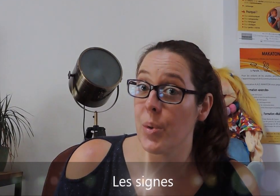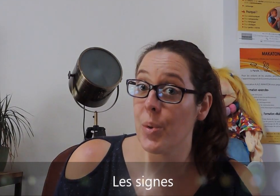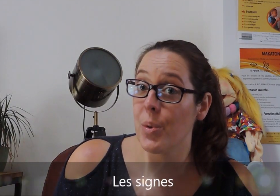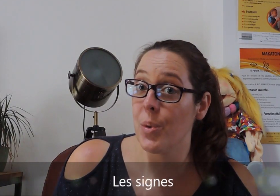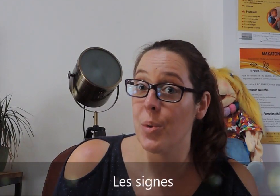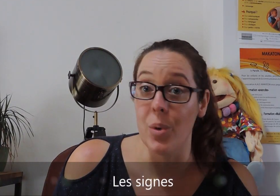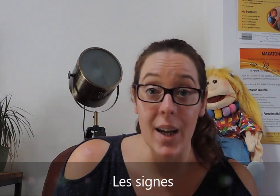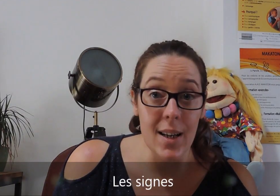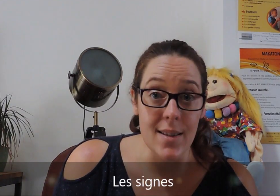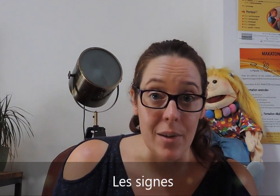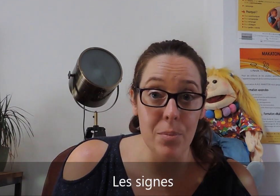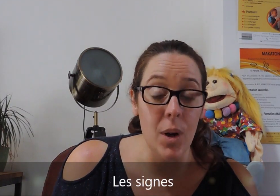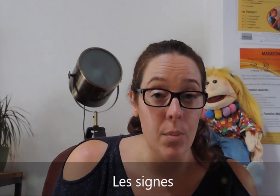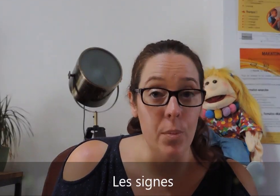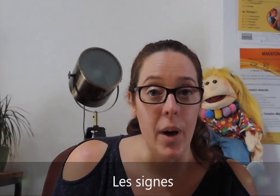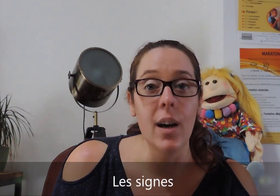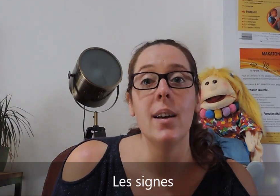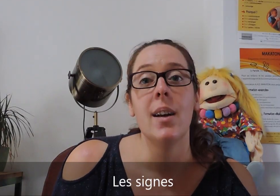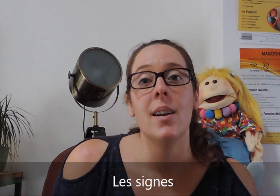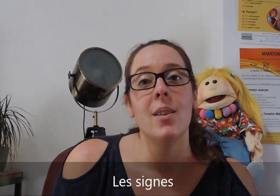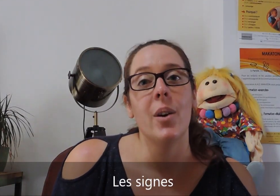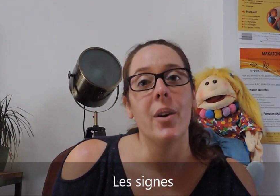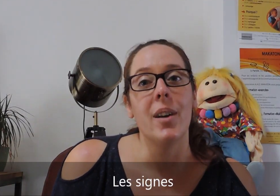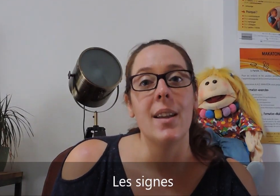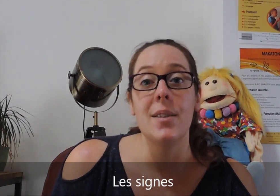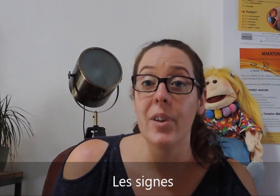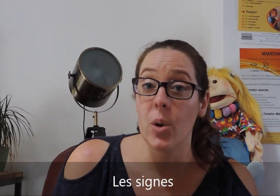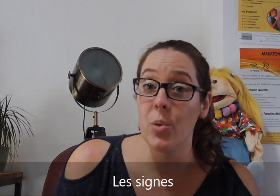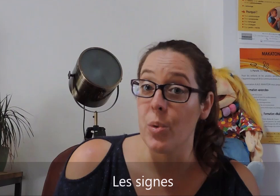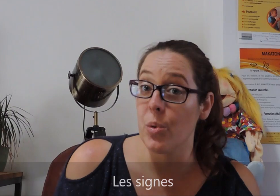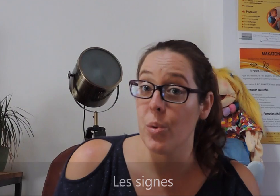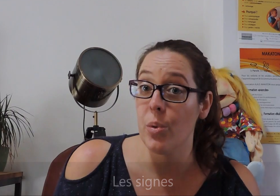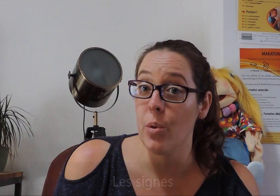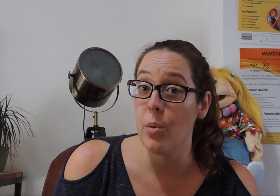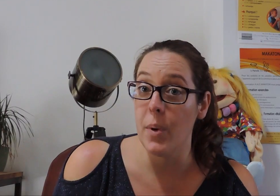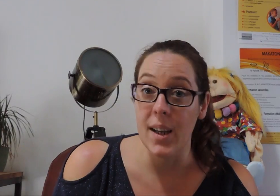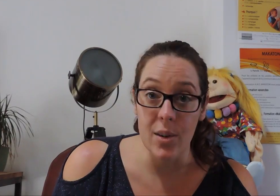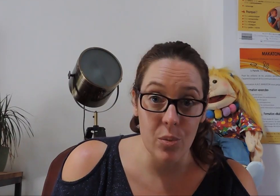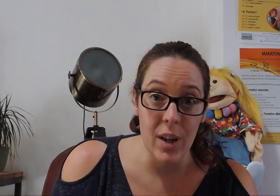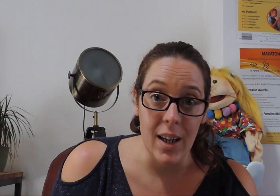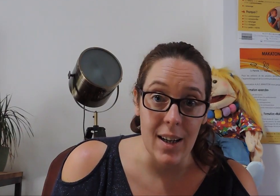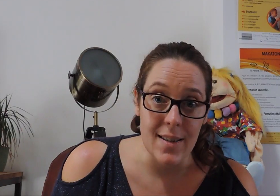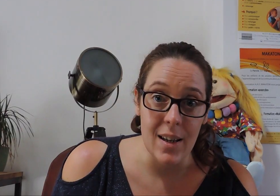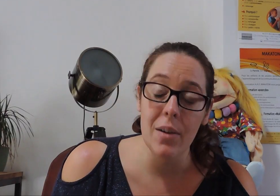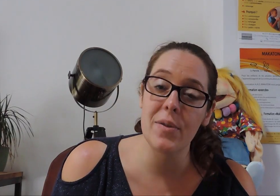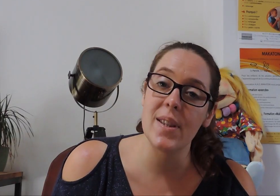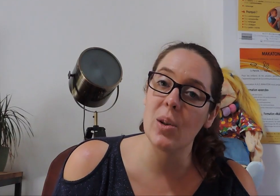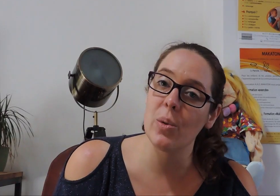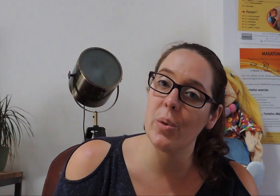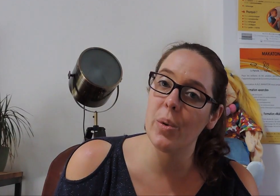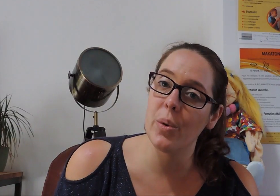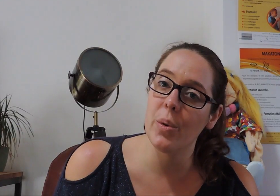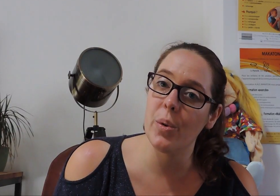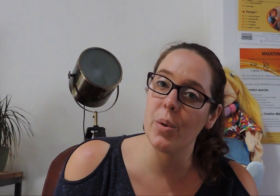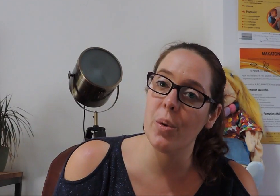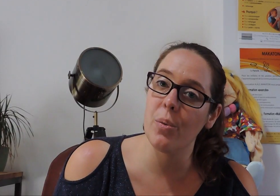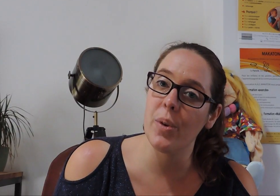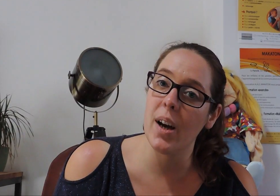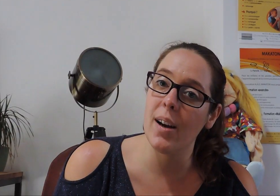l'ALSF pour la plupart la différence entre le Makaton et l'ALSF c'est que on va